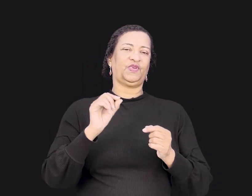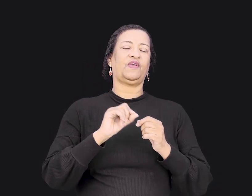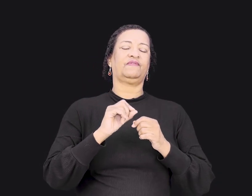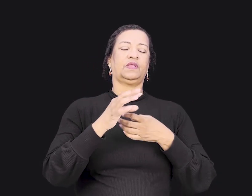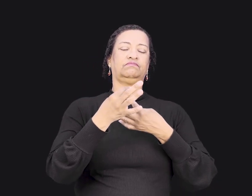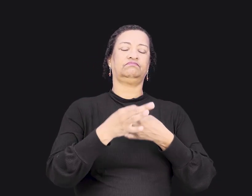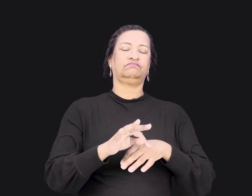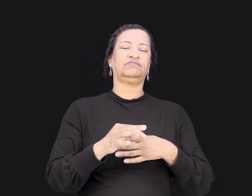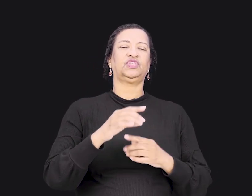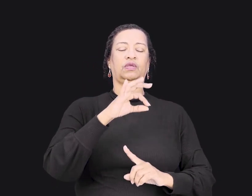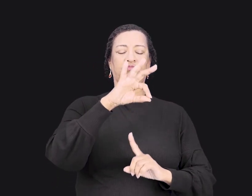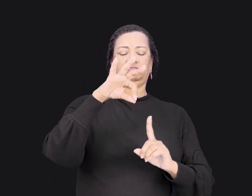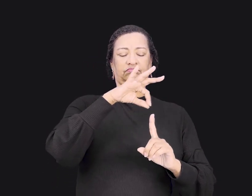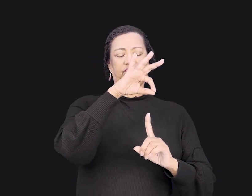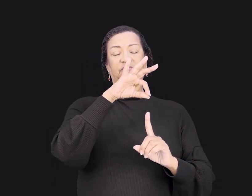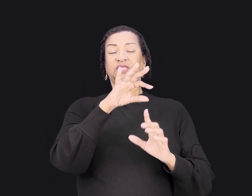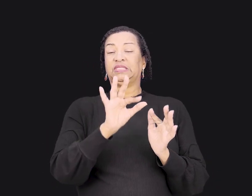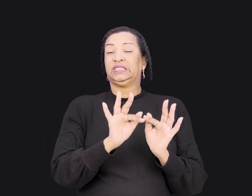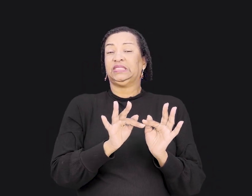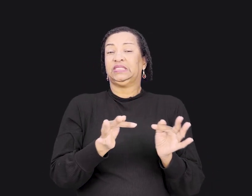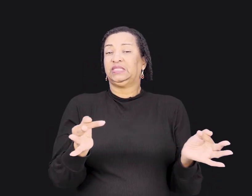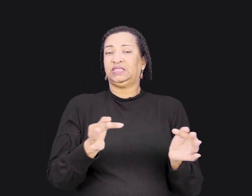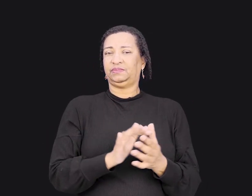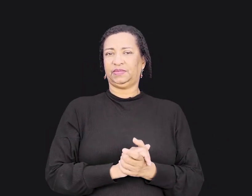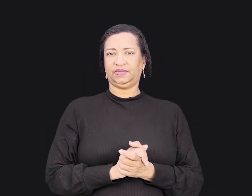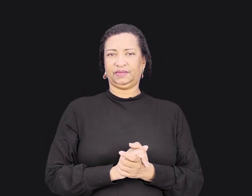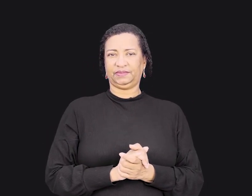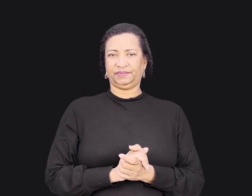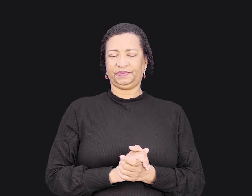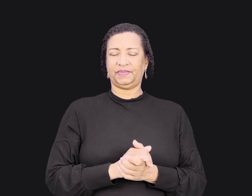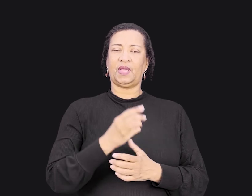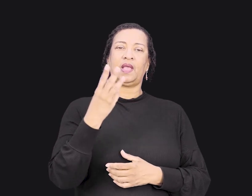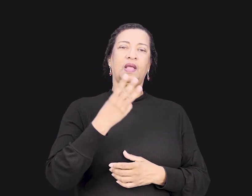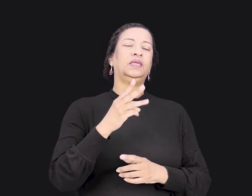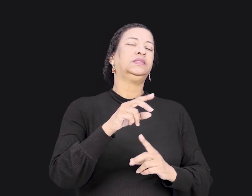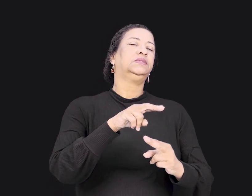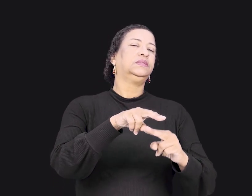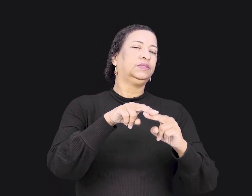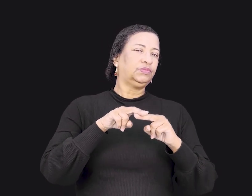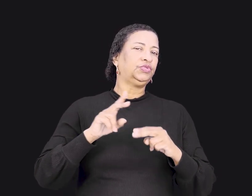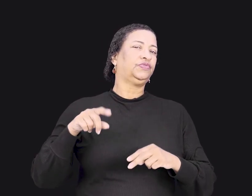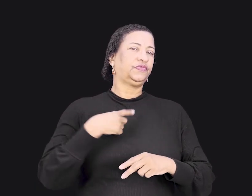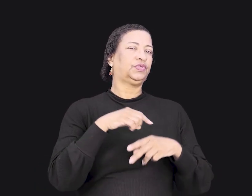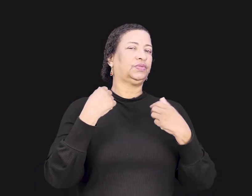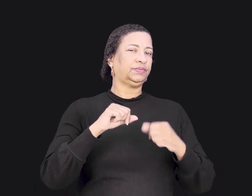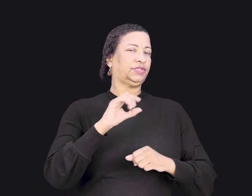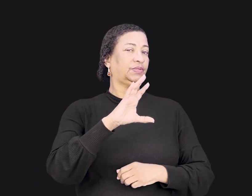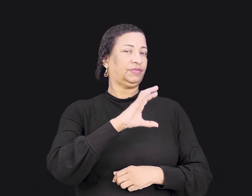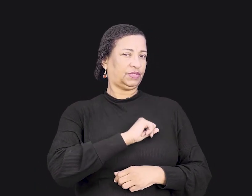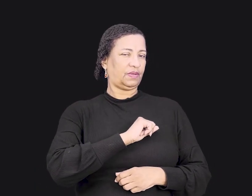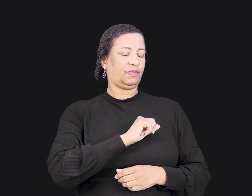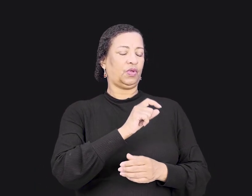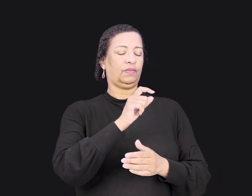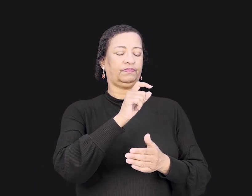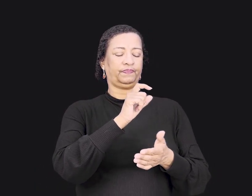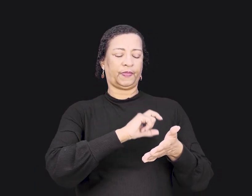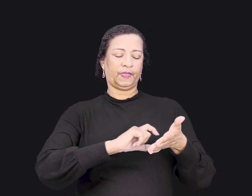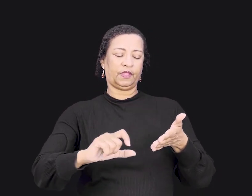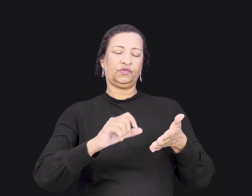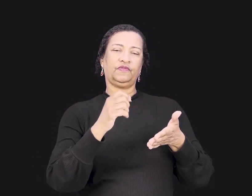teste dos Espíritos muito simples. A terceira razão por que devemos amar está no versículo 8 do capítulo